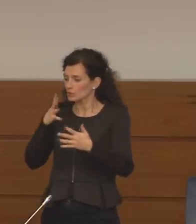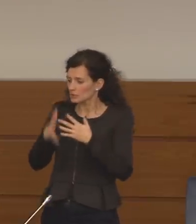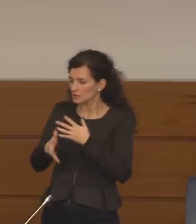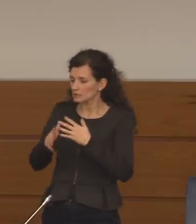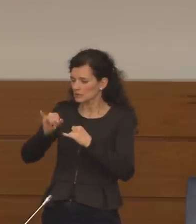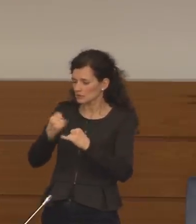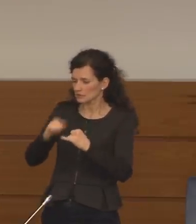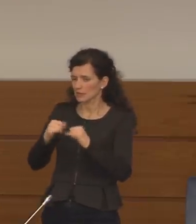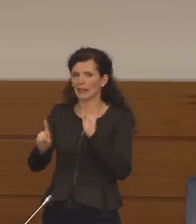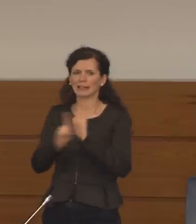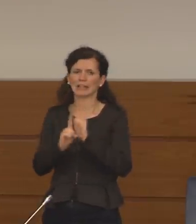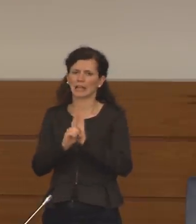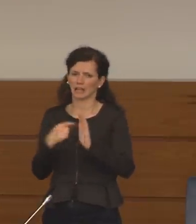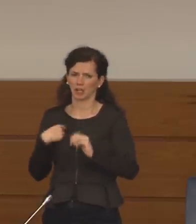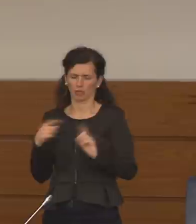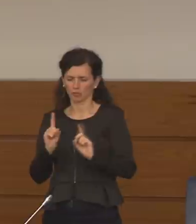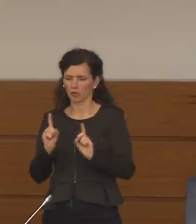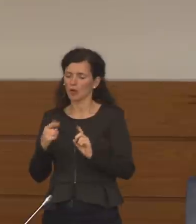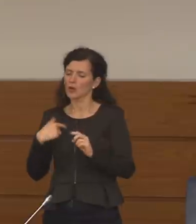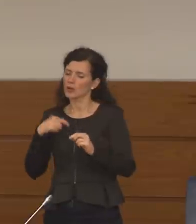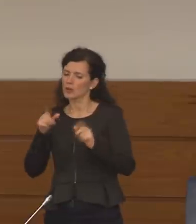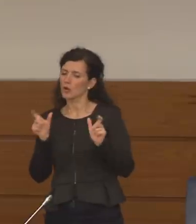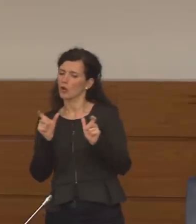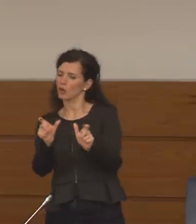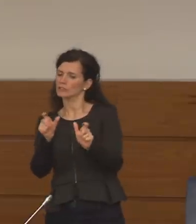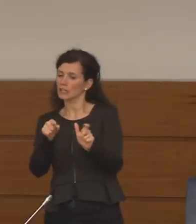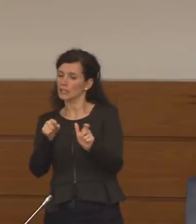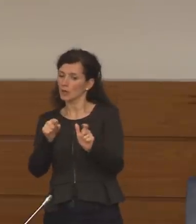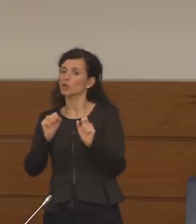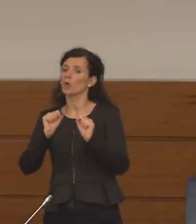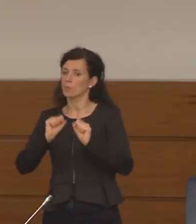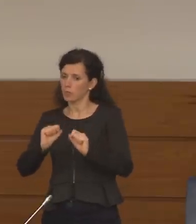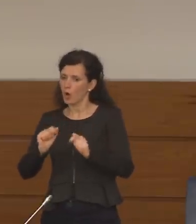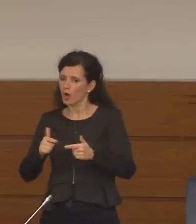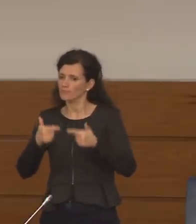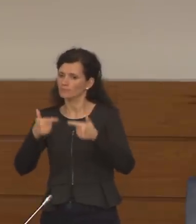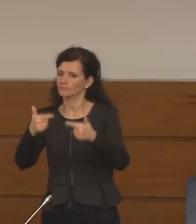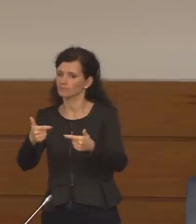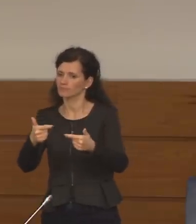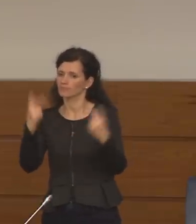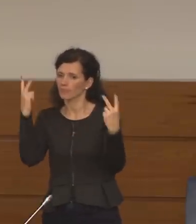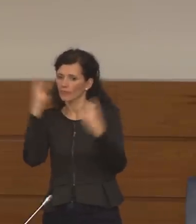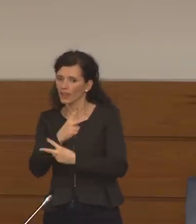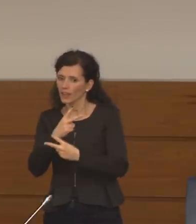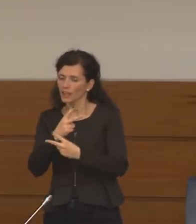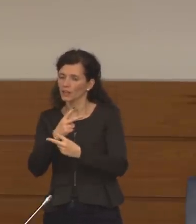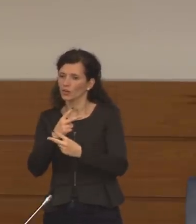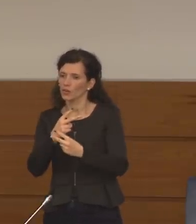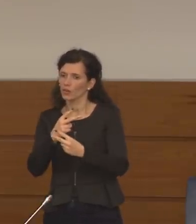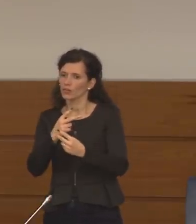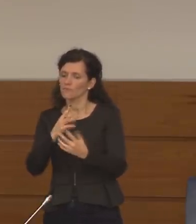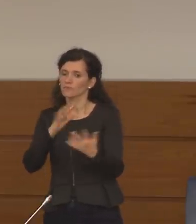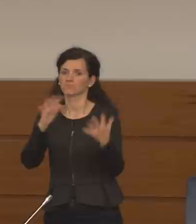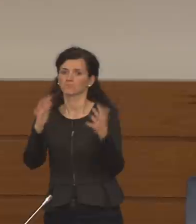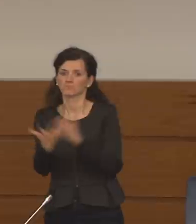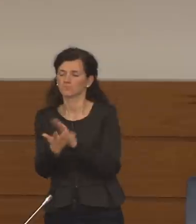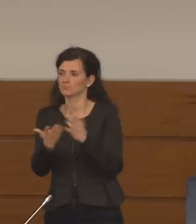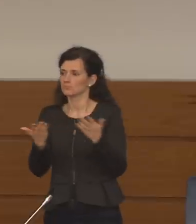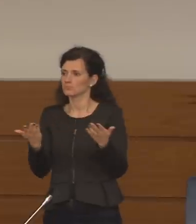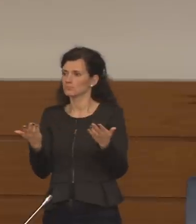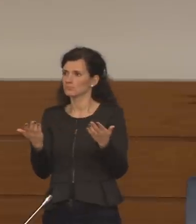decreto può realmente portare a qualcosa o se come dire è